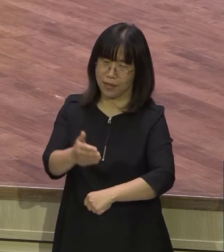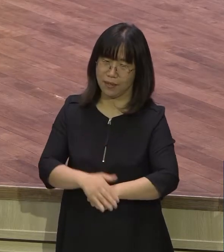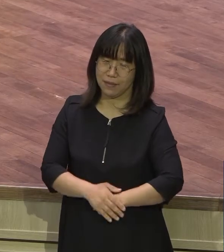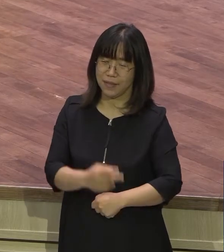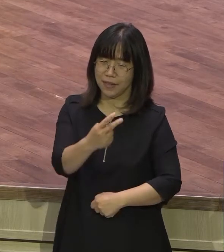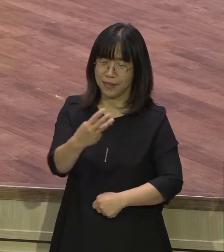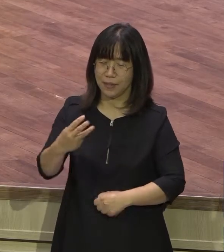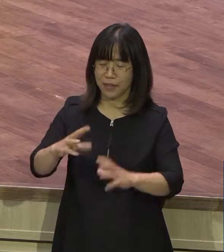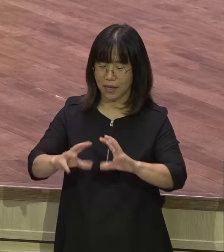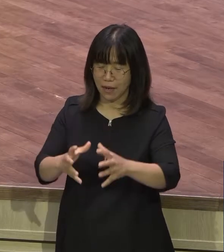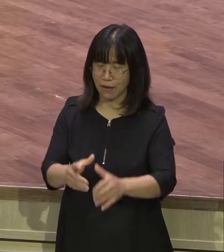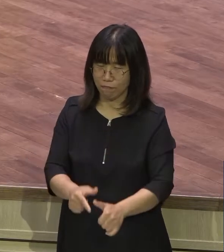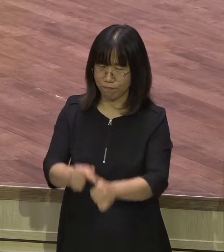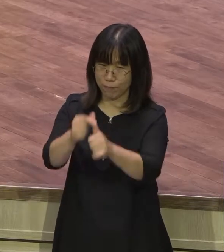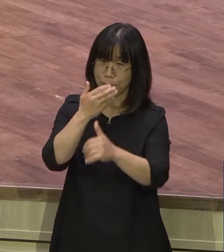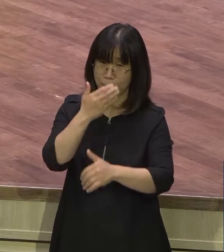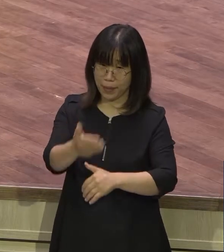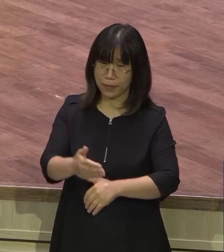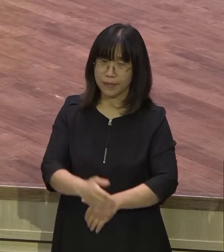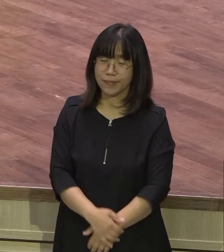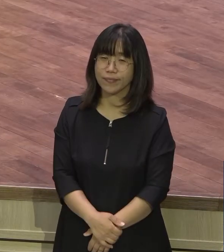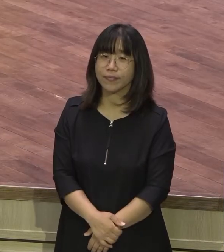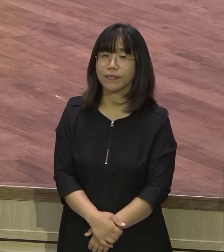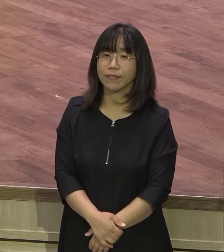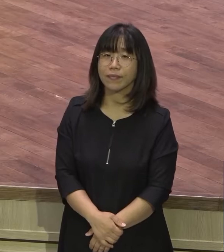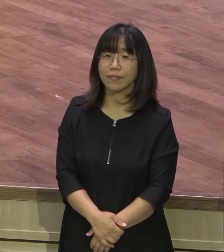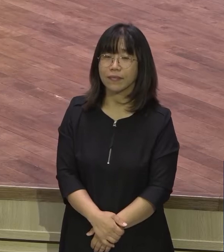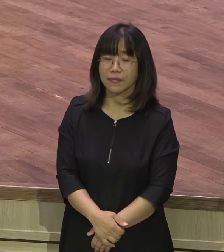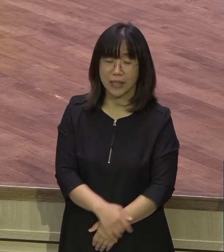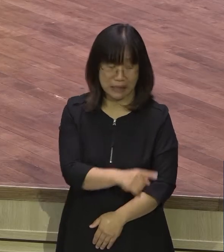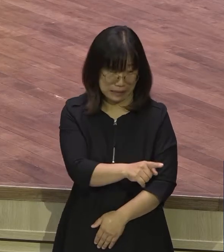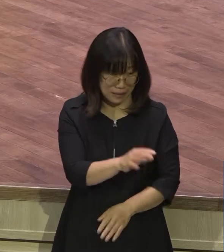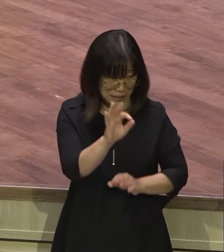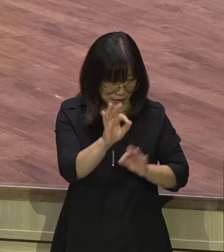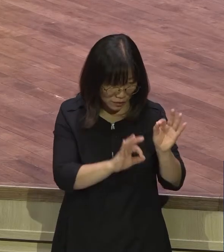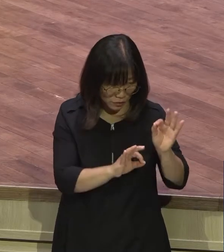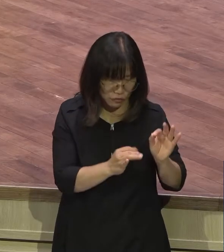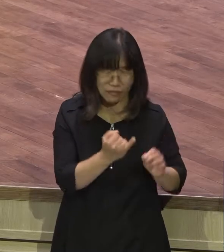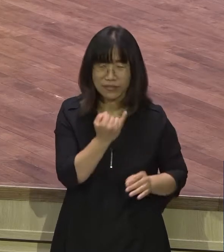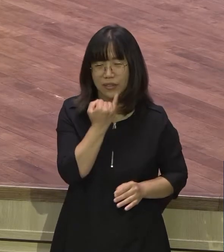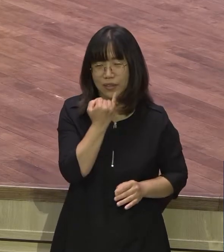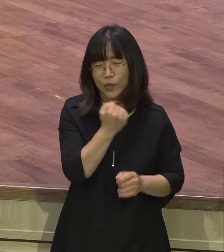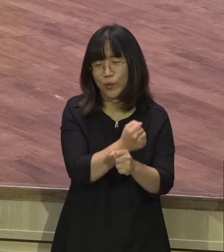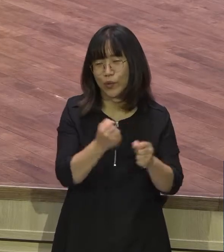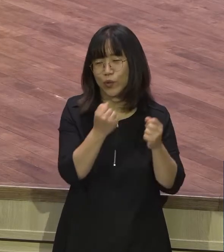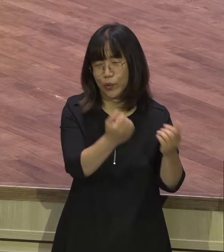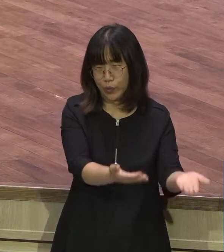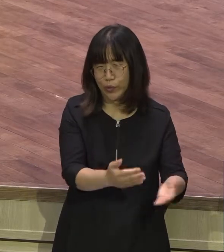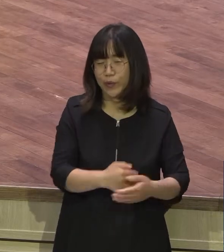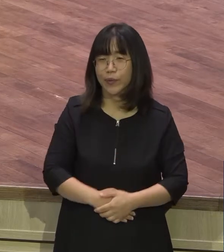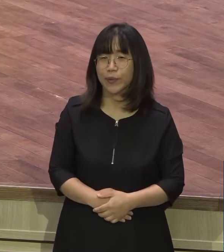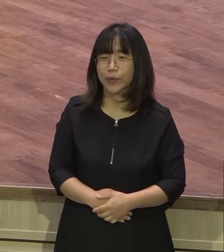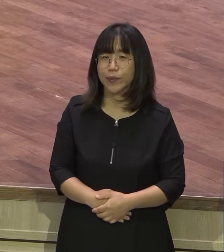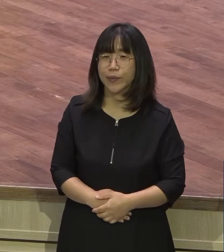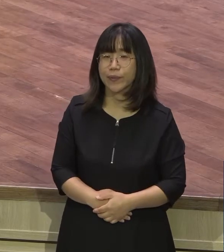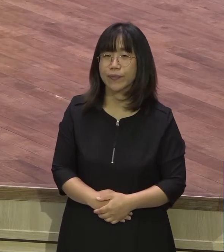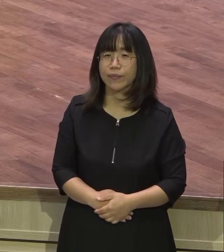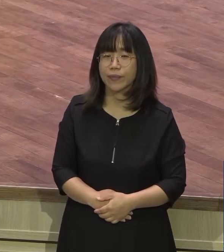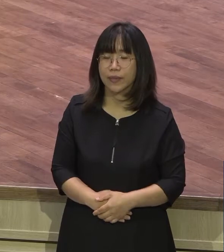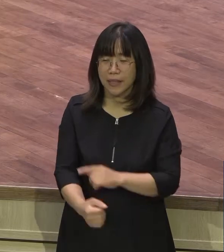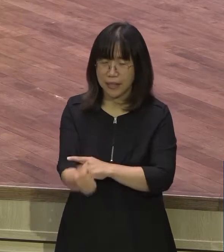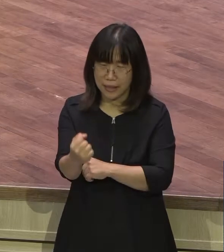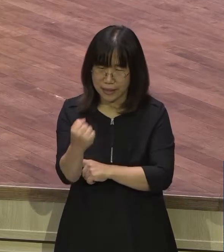그래요 그렇게 되는 거예요 잘못하면 얼마나 잘못해요 손을 세워주고 인정하고 계속해서